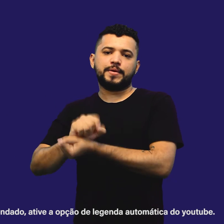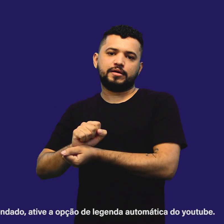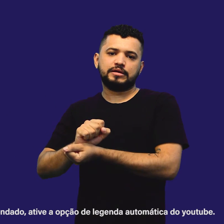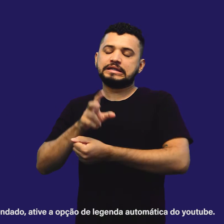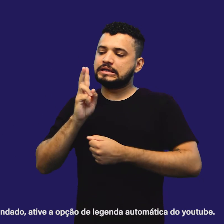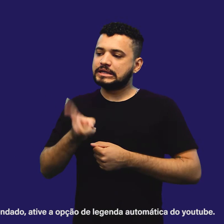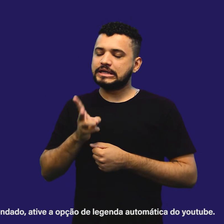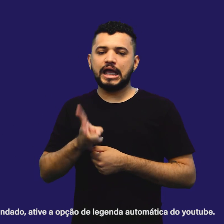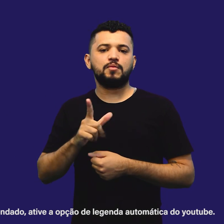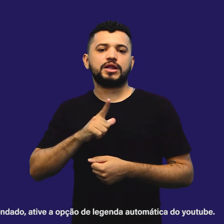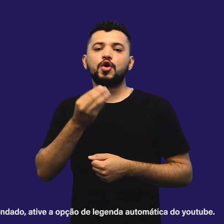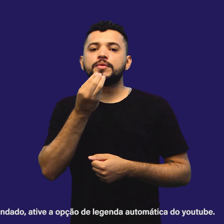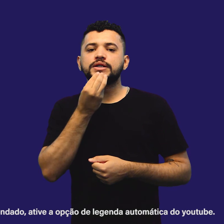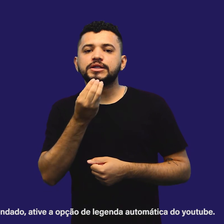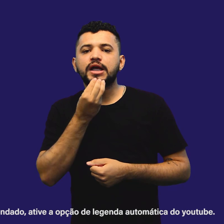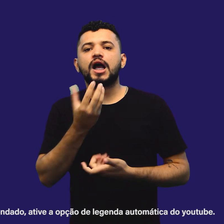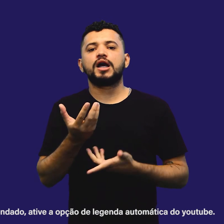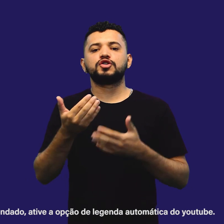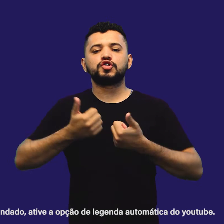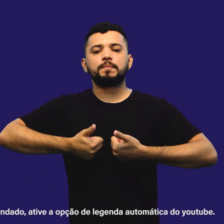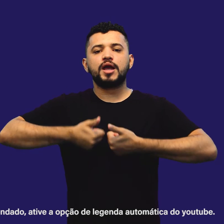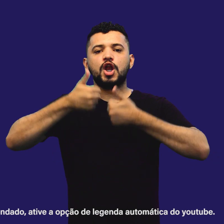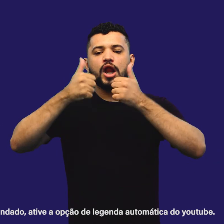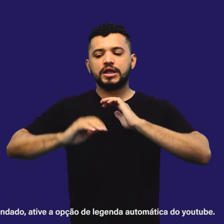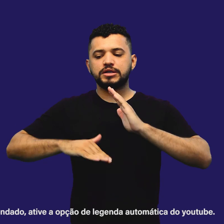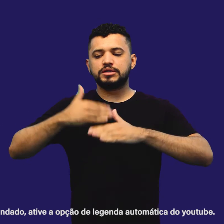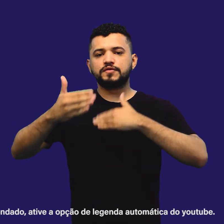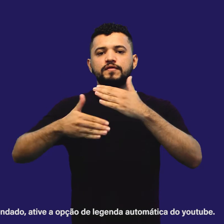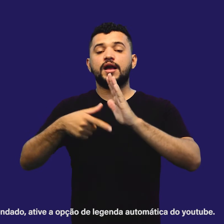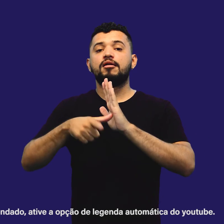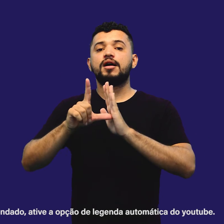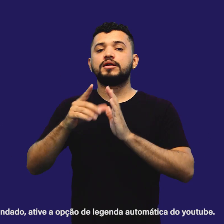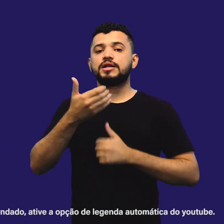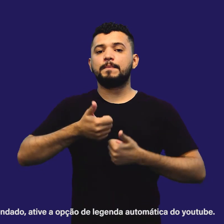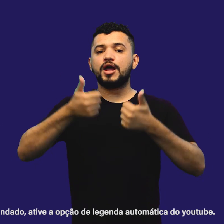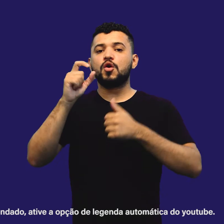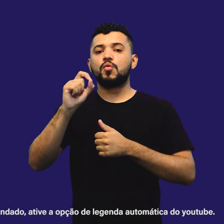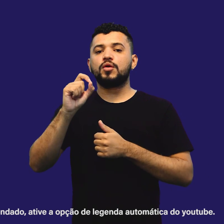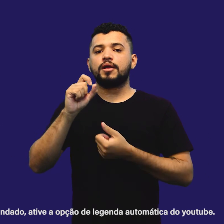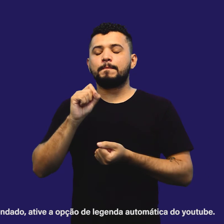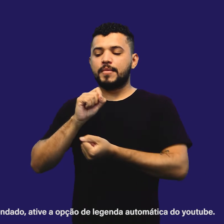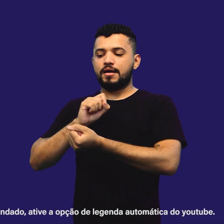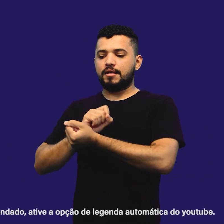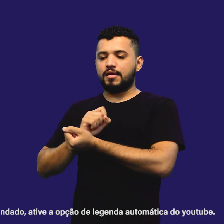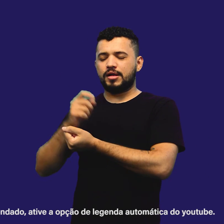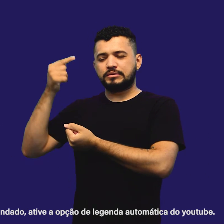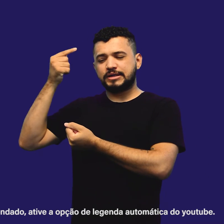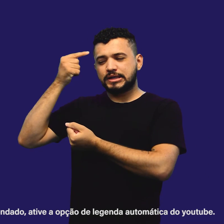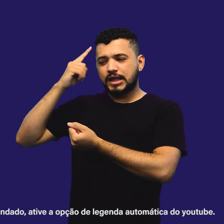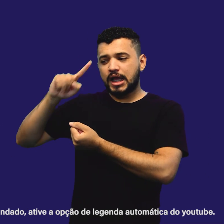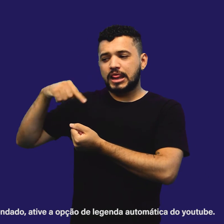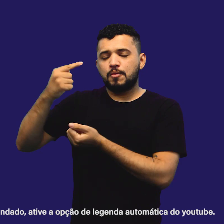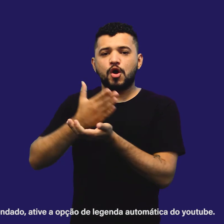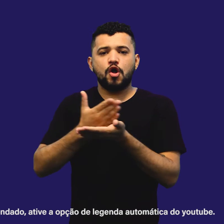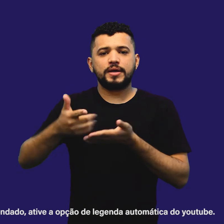que a Lara falou, se recolher, olhar de fora, né, para recomeçar. Às vezes é se tornar